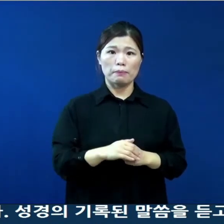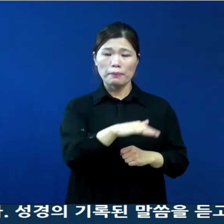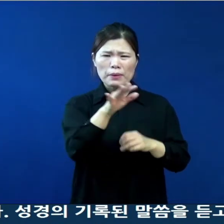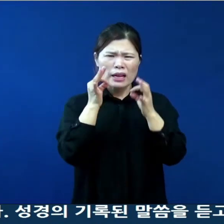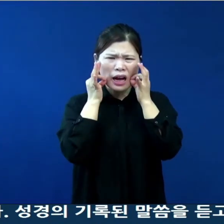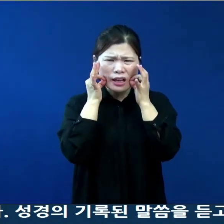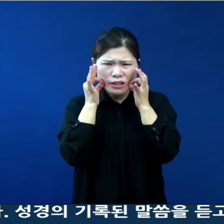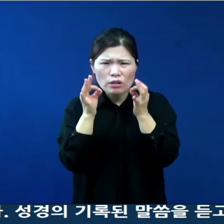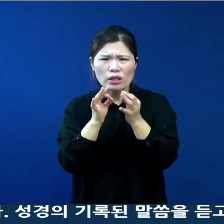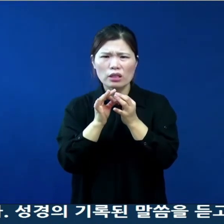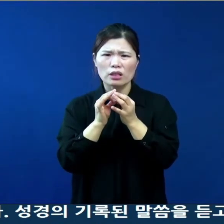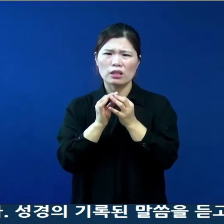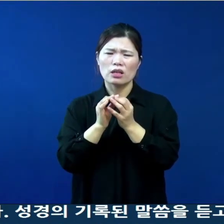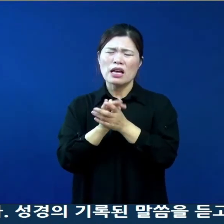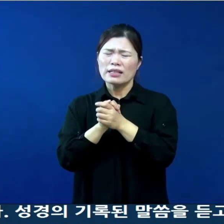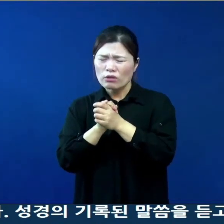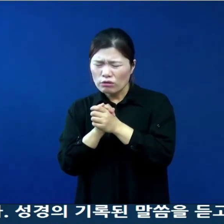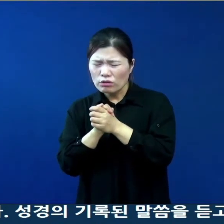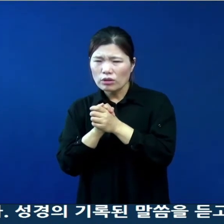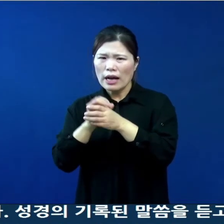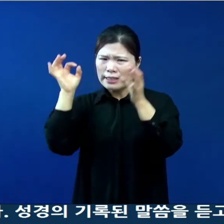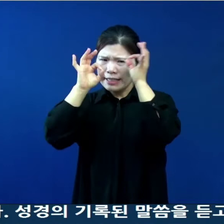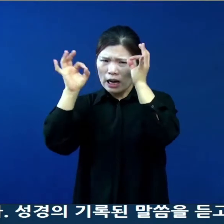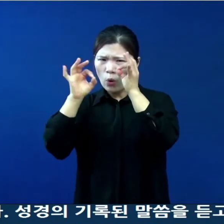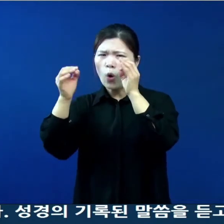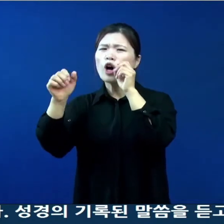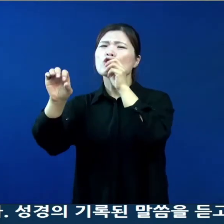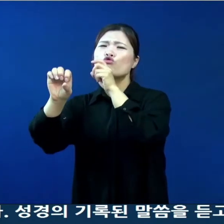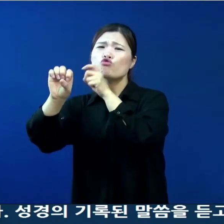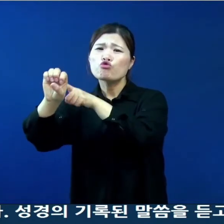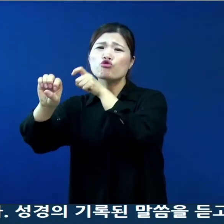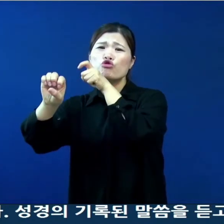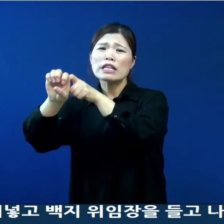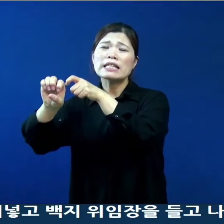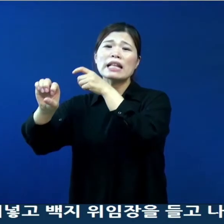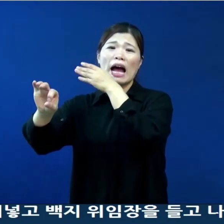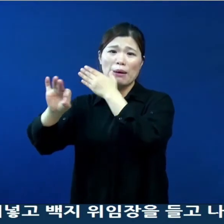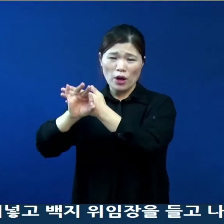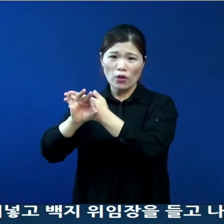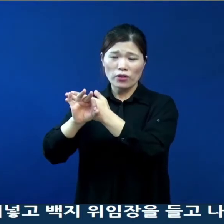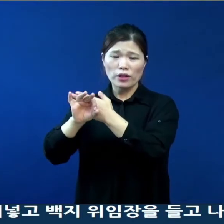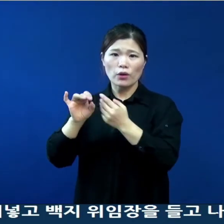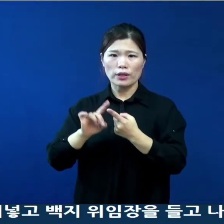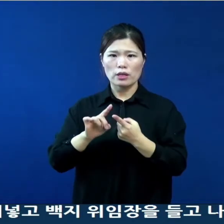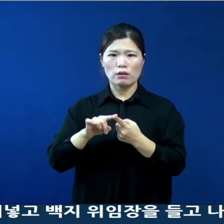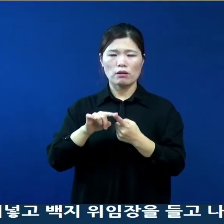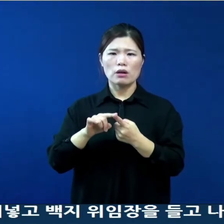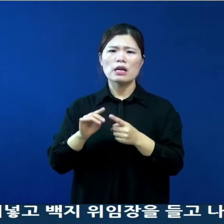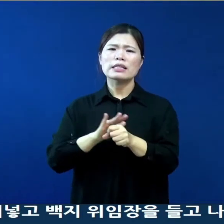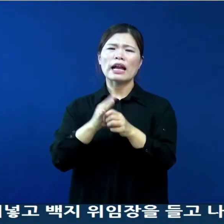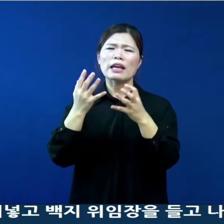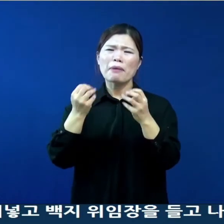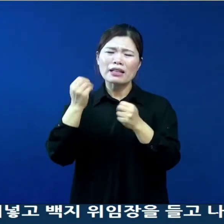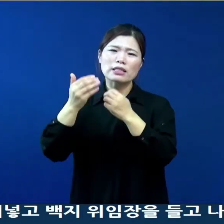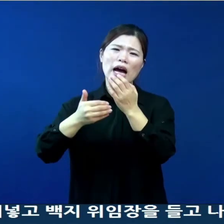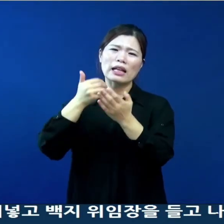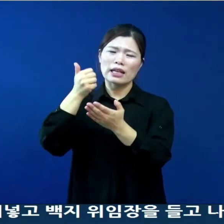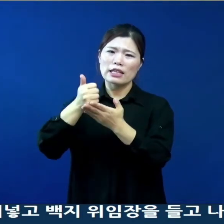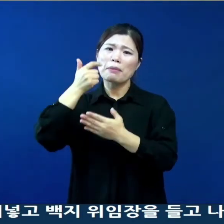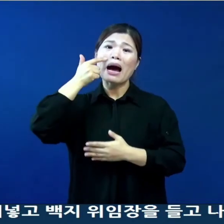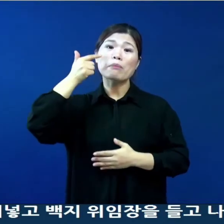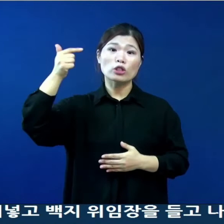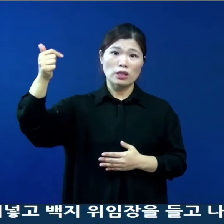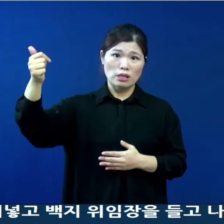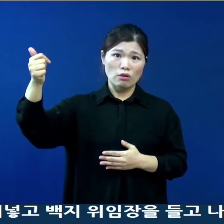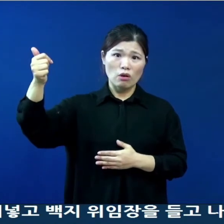두드리고 구하는 것이 하나님의 뜻이라고 한다면, 사랑 많으신 하늘에 계신 우리